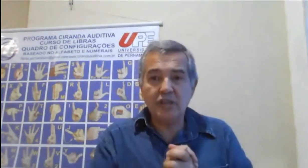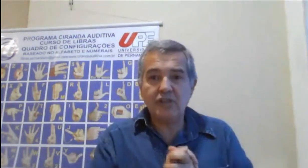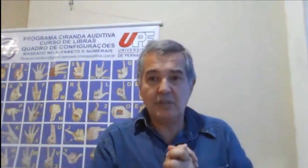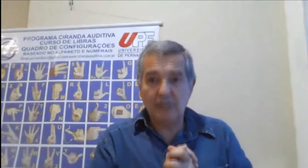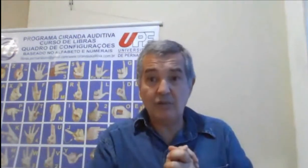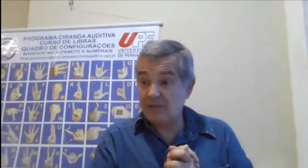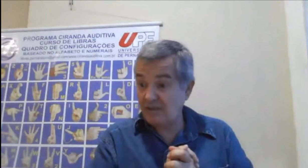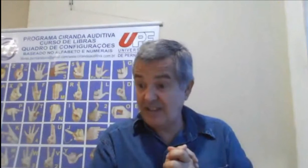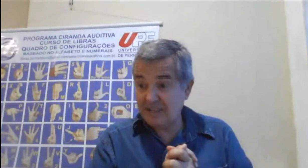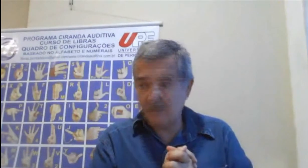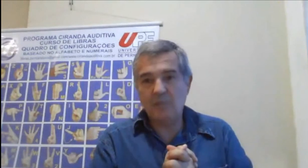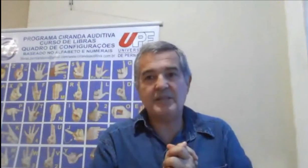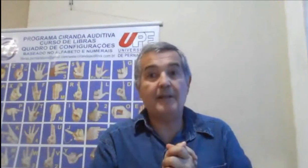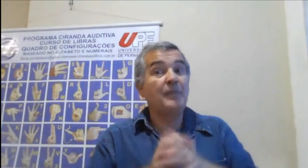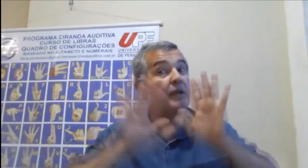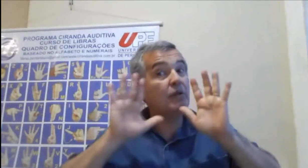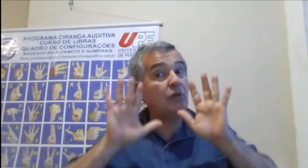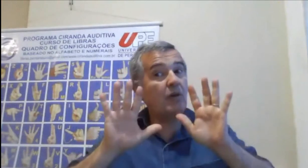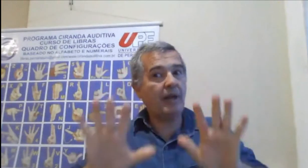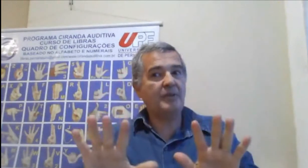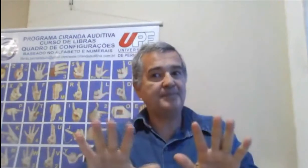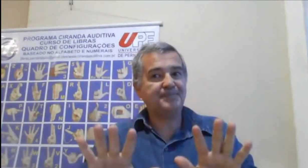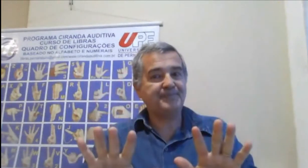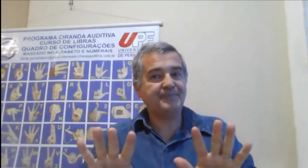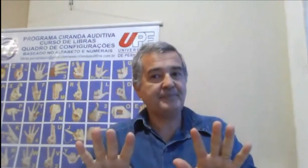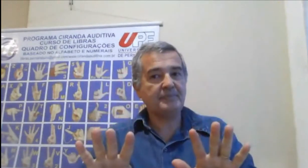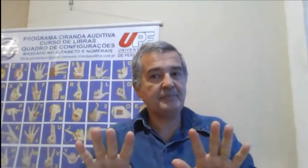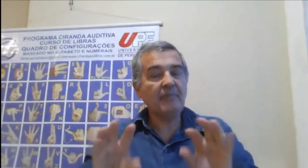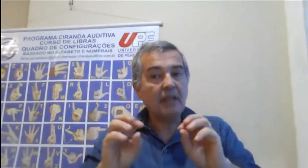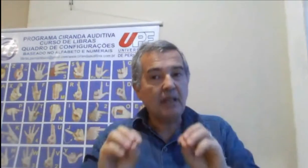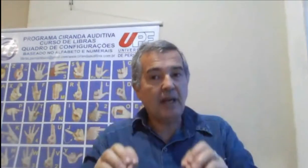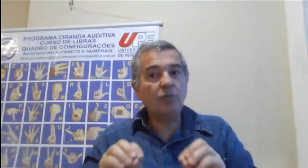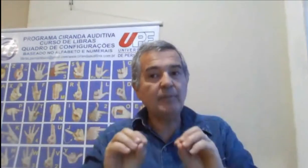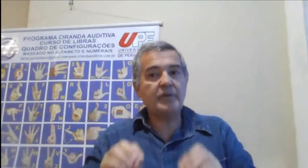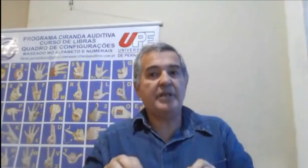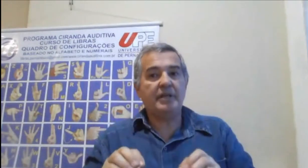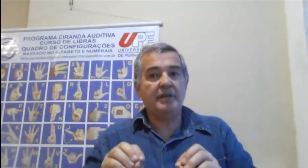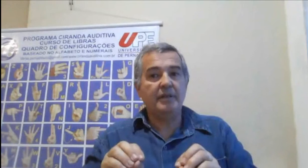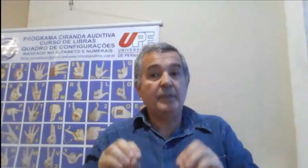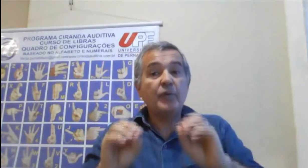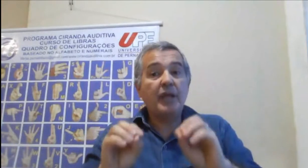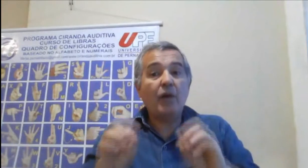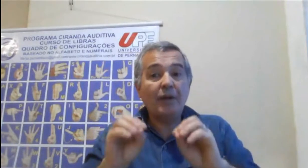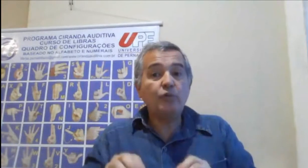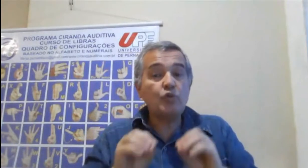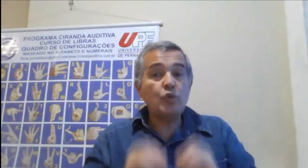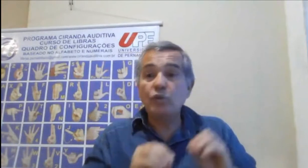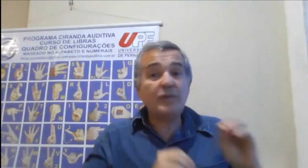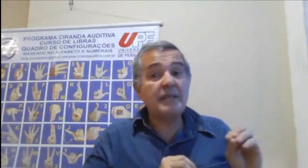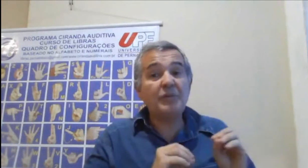ouvintes também, quando você faz essa afirmação, eu digo, calma. Calma, por quê? Porque ao aluno surdo não está sendo